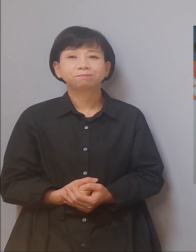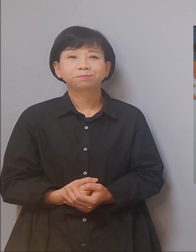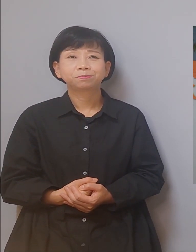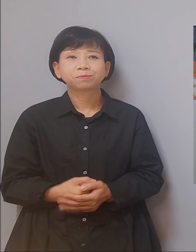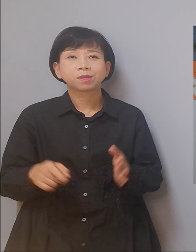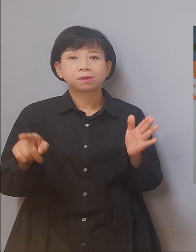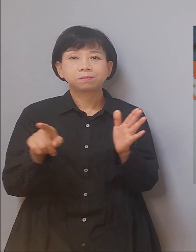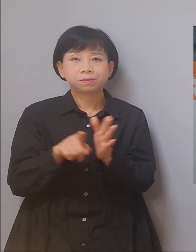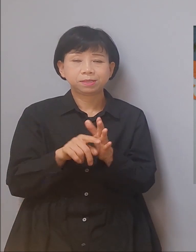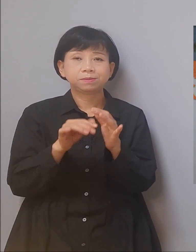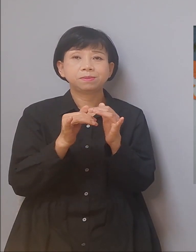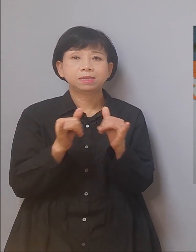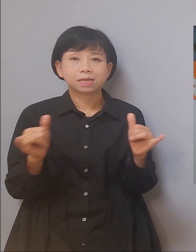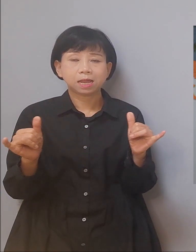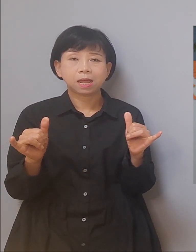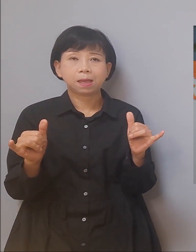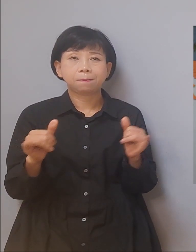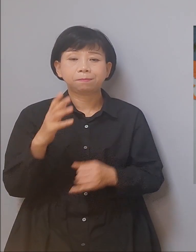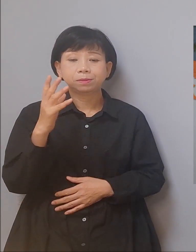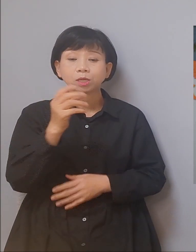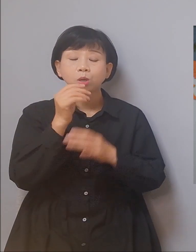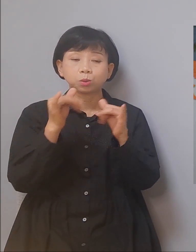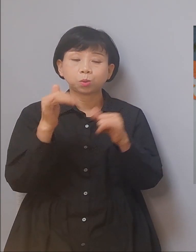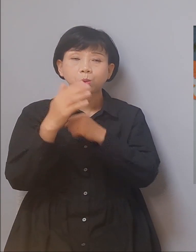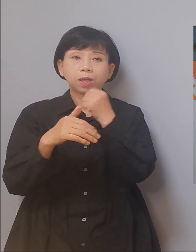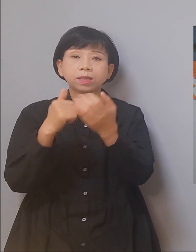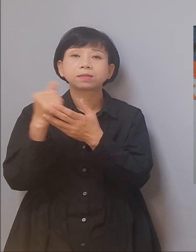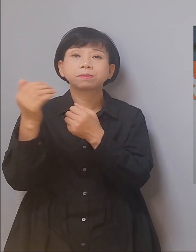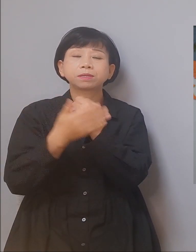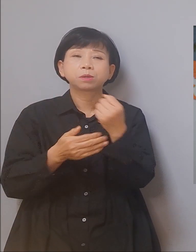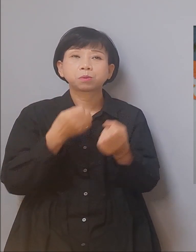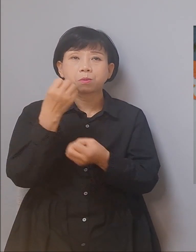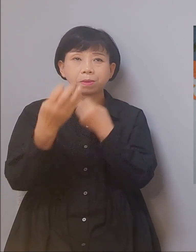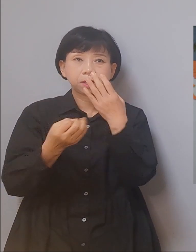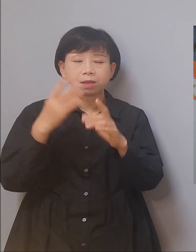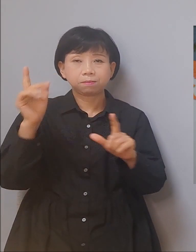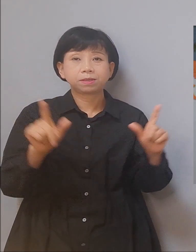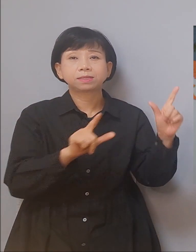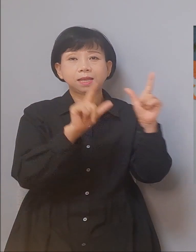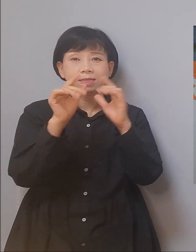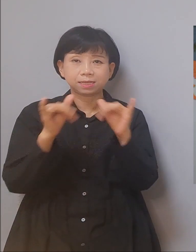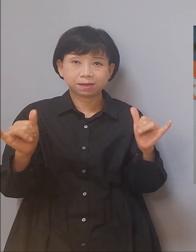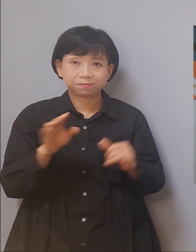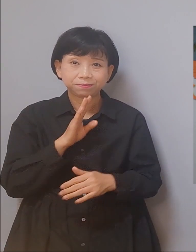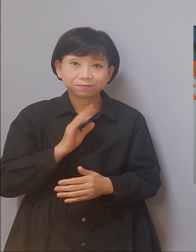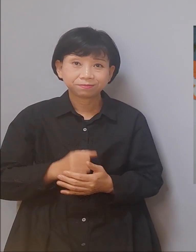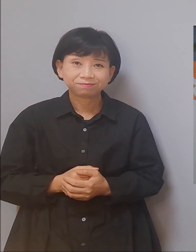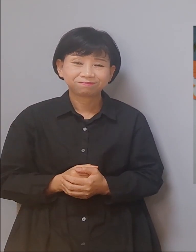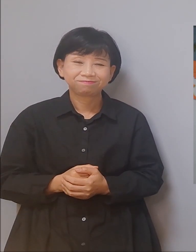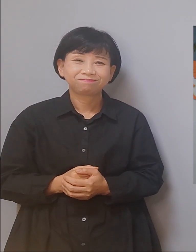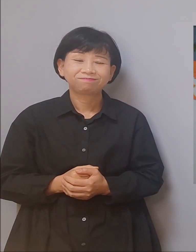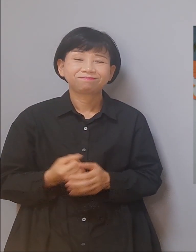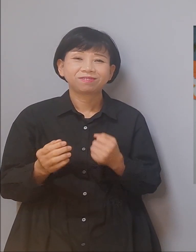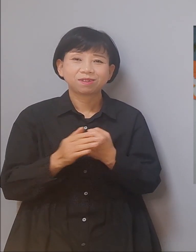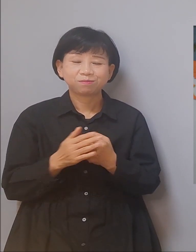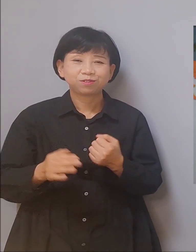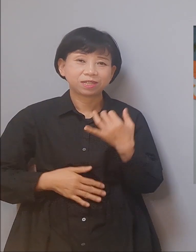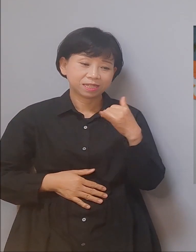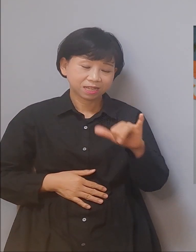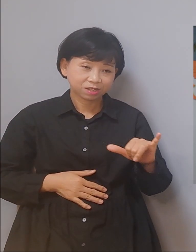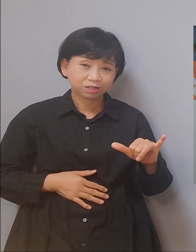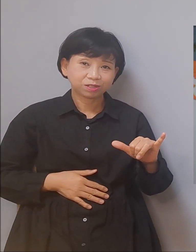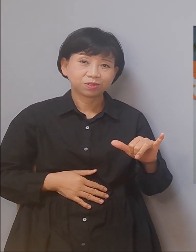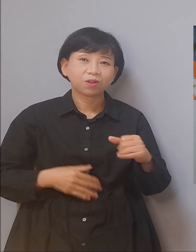우리 믿음의 사람들은, 성도님들은 하나님의 은혜를 고백하며 살아가는 사람들입니다. 그래서 이 성도님들의 자녀들